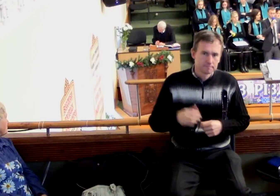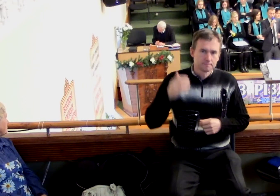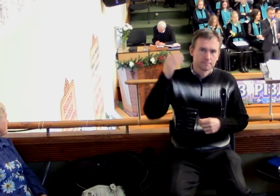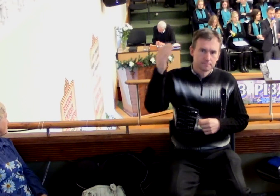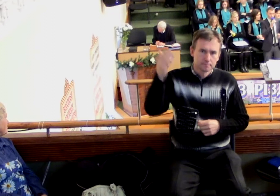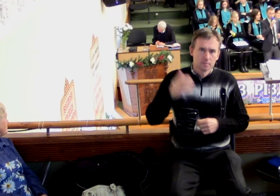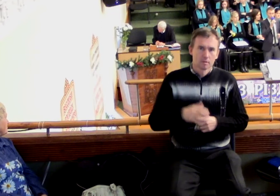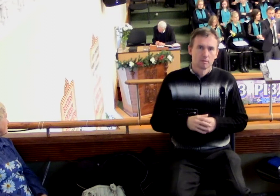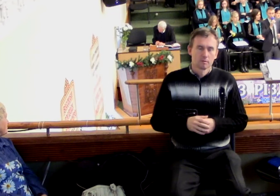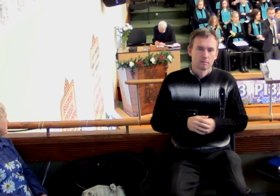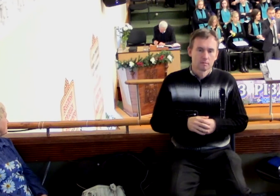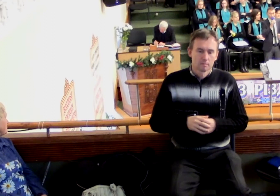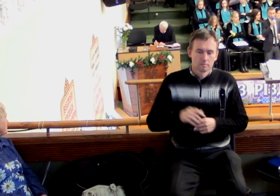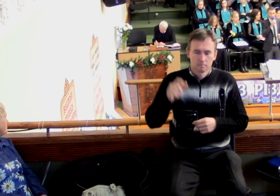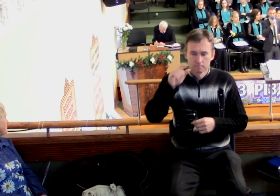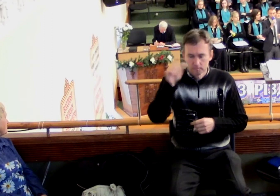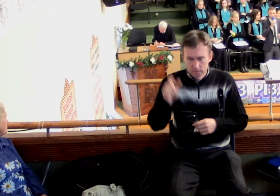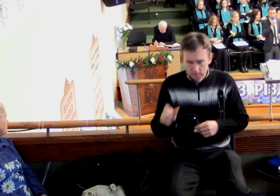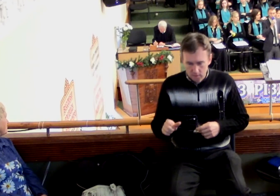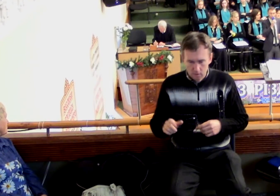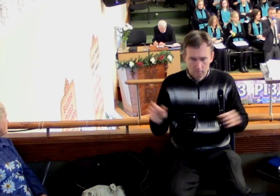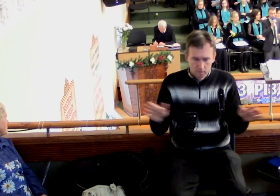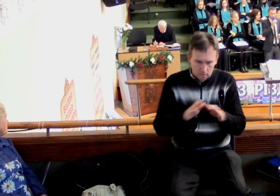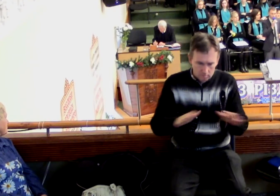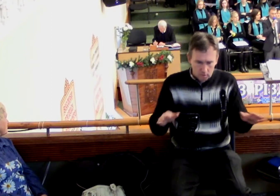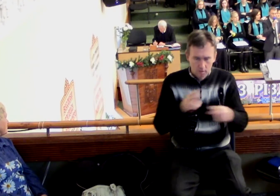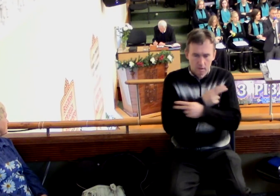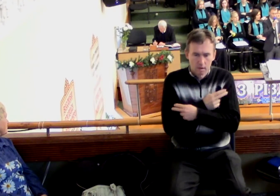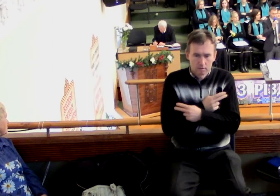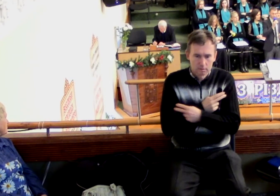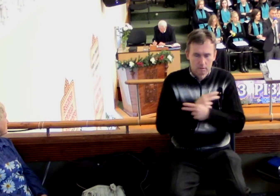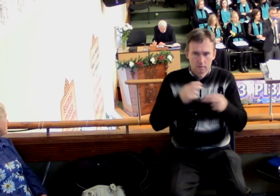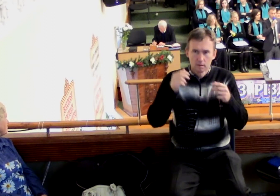Как мой поет псалом, как пел хор ангелов хвале,